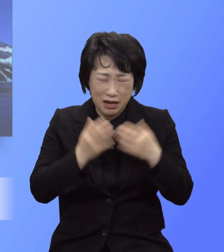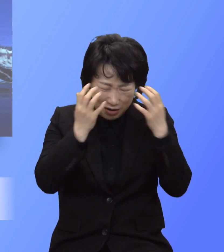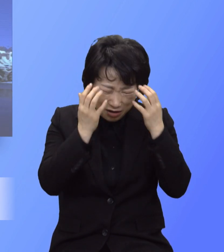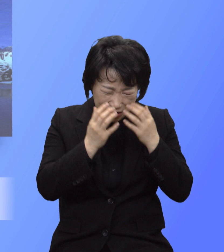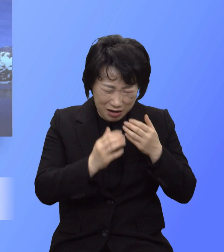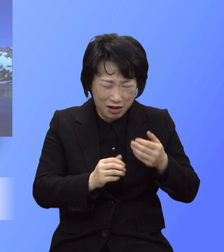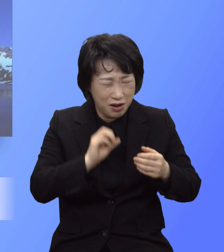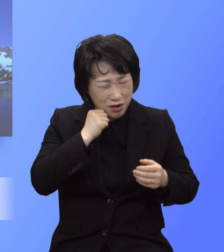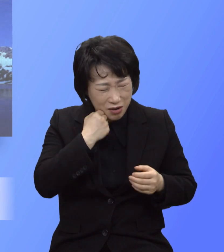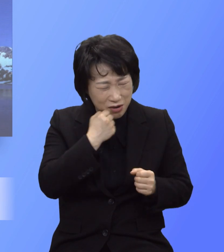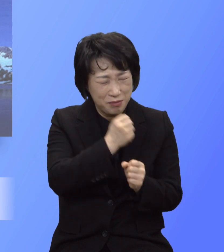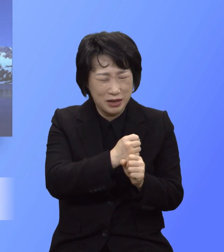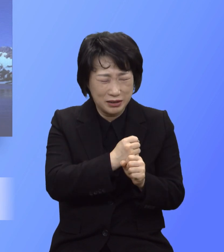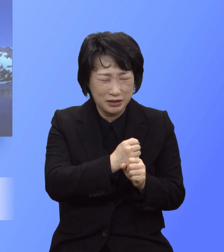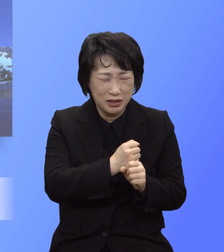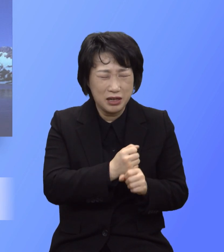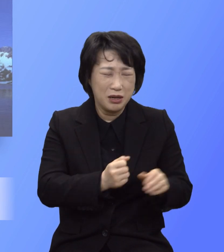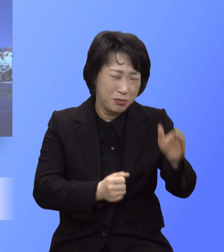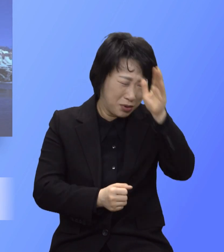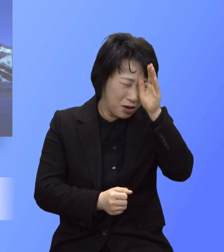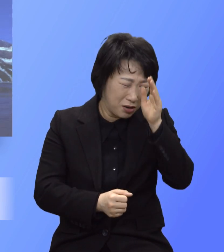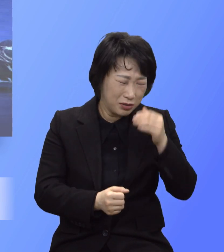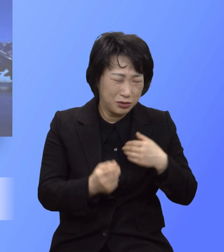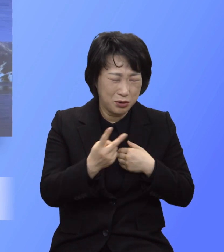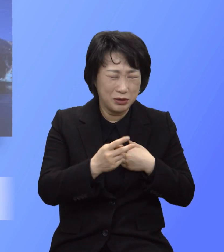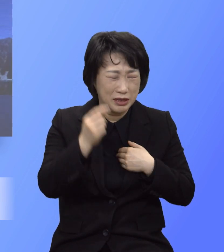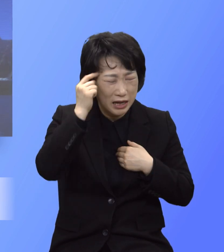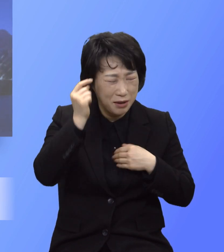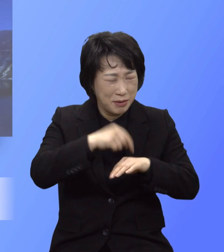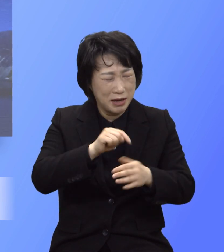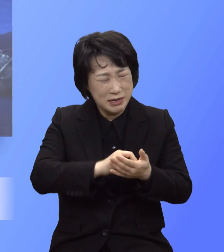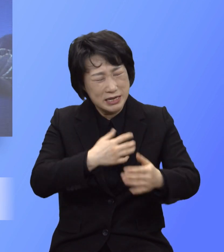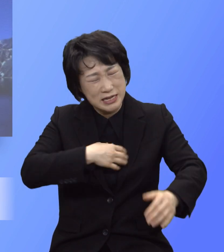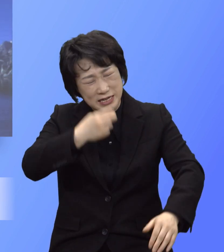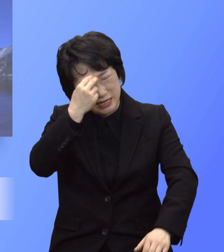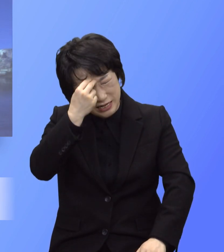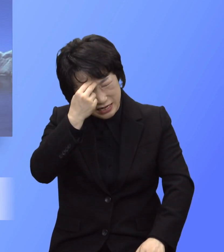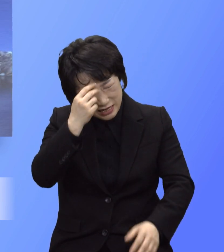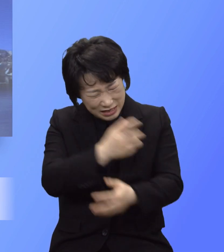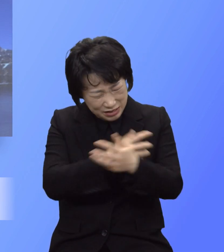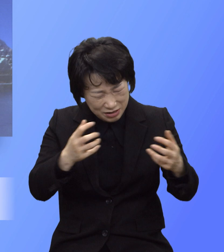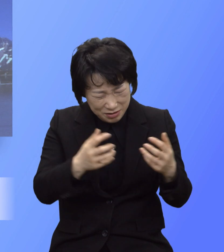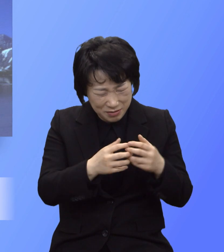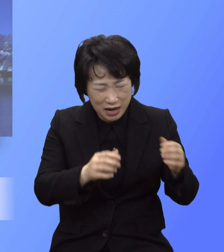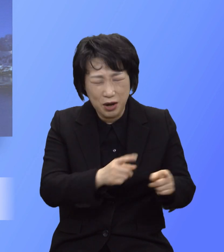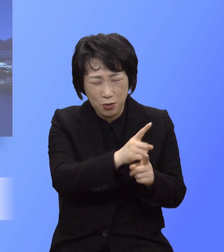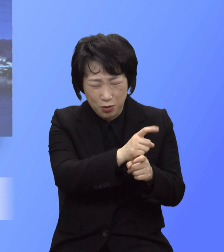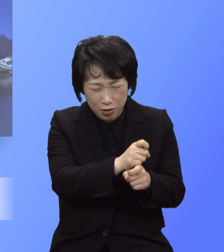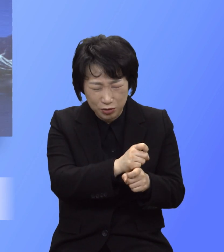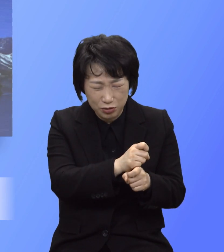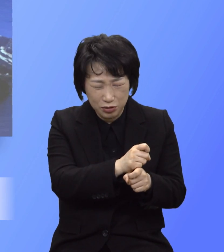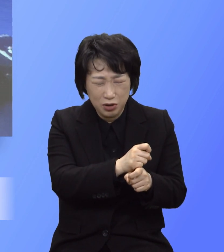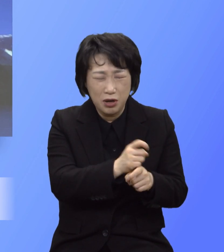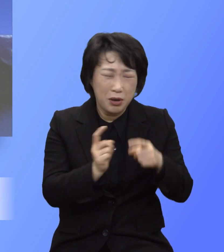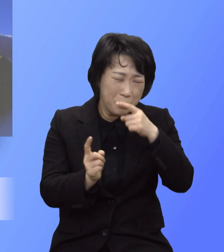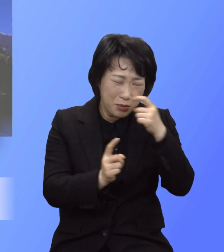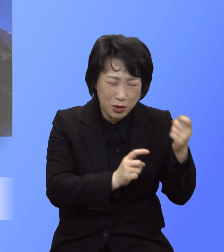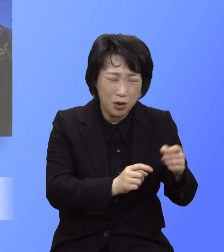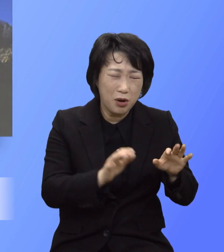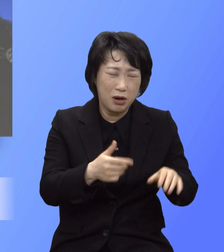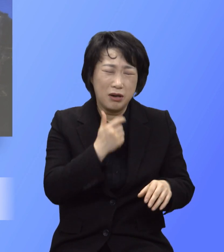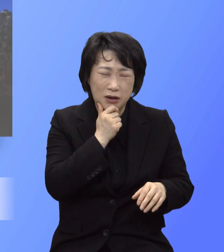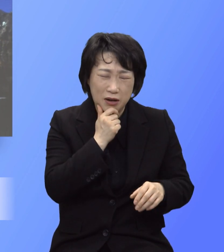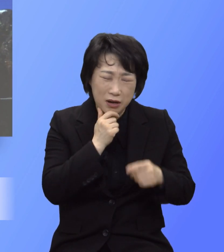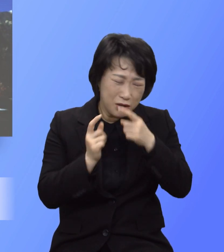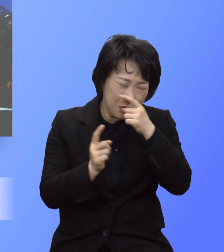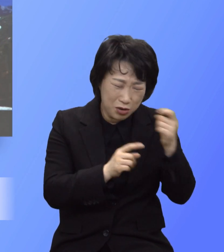괴롭히는 질병아, 생각과 마음속의 염려 근심 걱정으로 가득하게 하는 원수 미혹